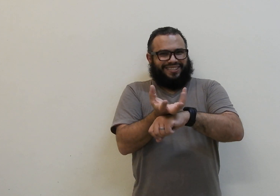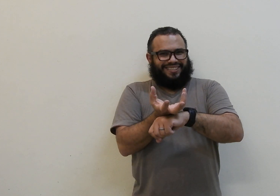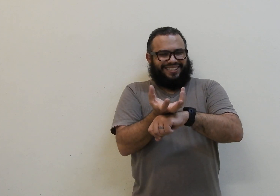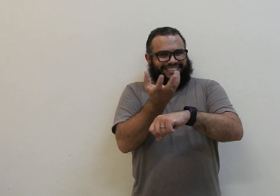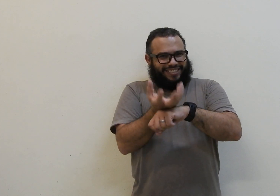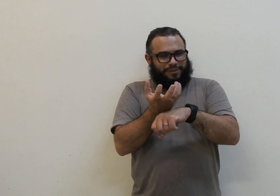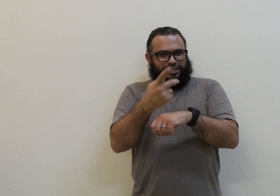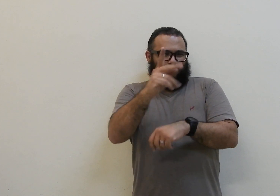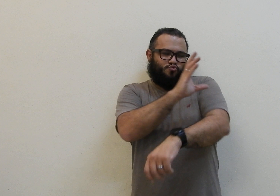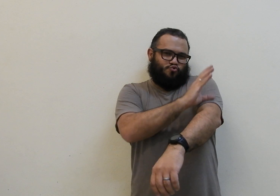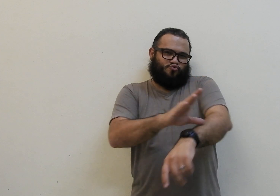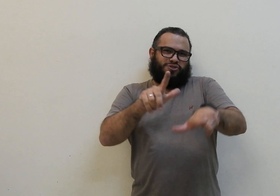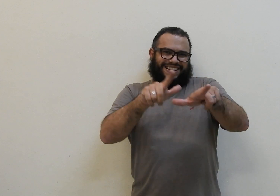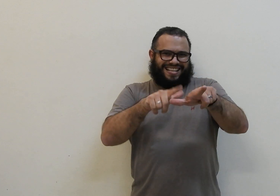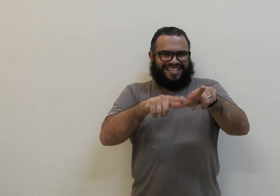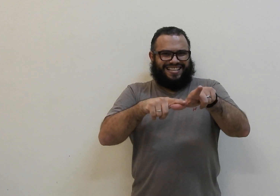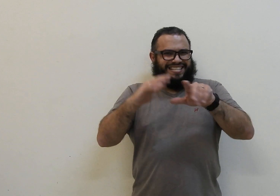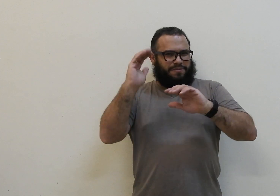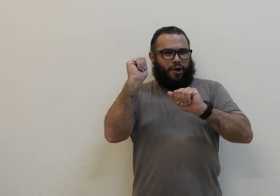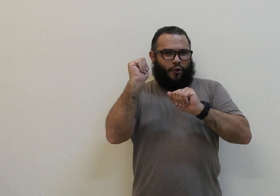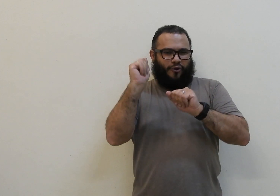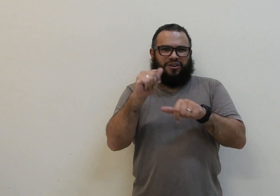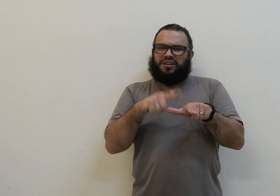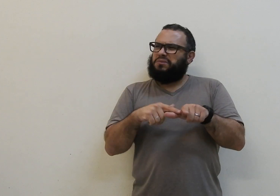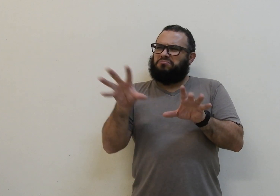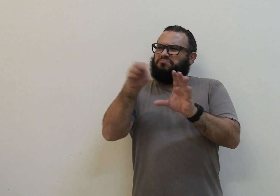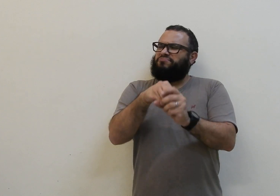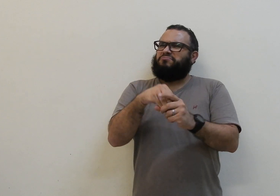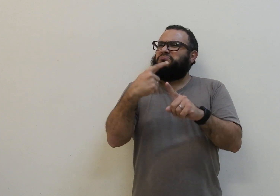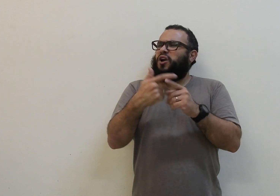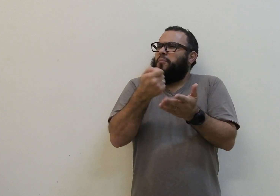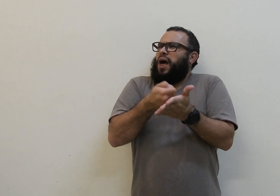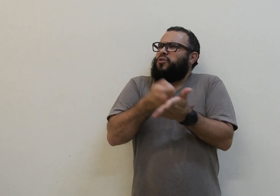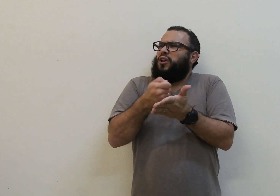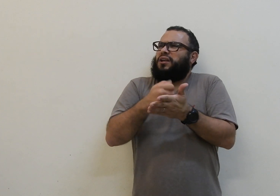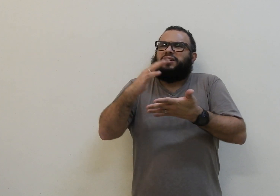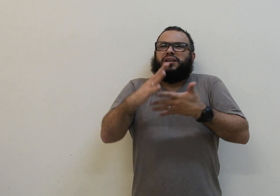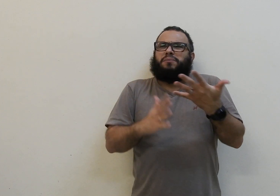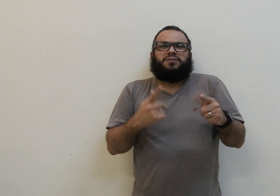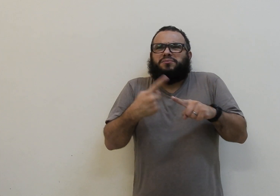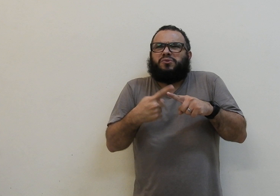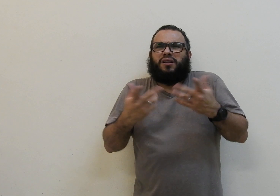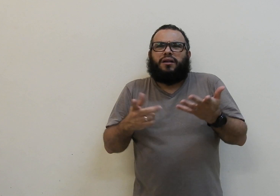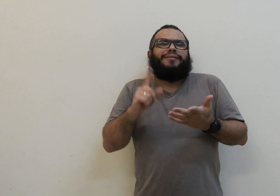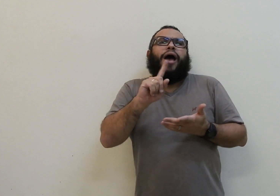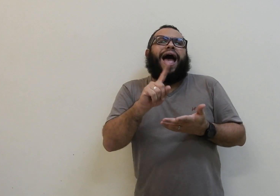essa disciplina está fazendo parte do currículo de vocês, né, do Letras Espanhol? Por que essa disciplina é uma